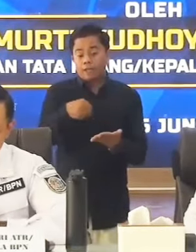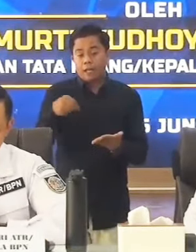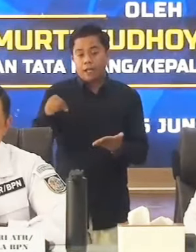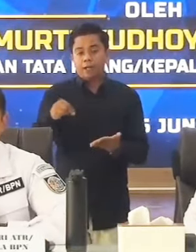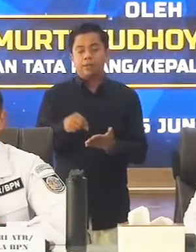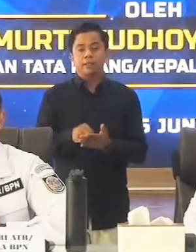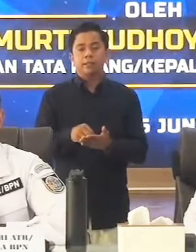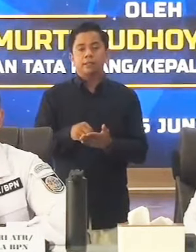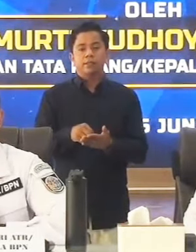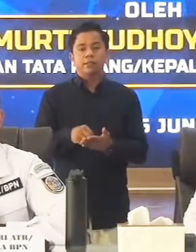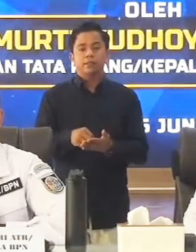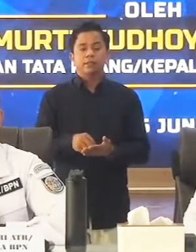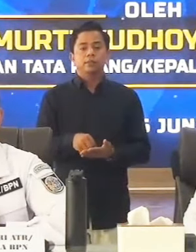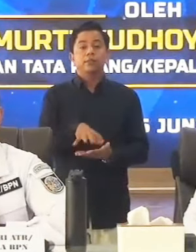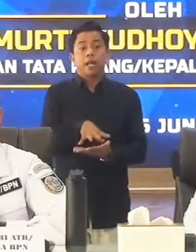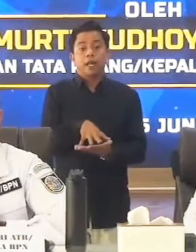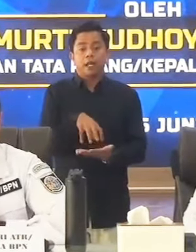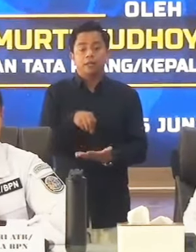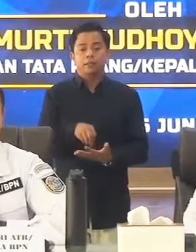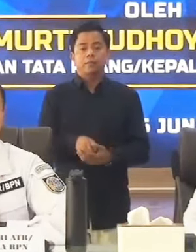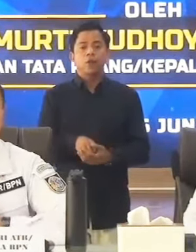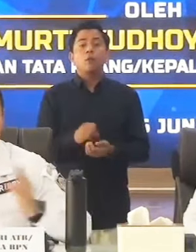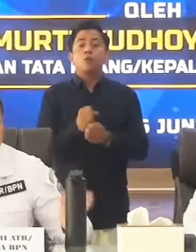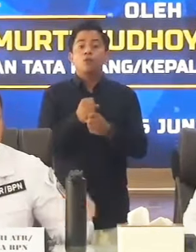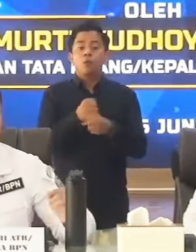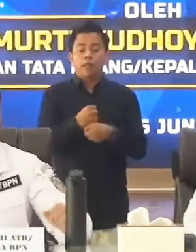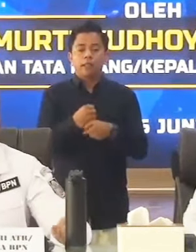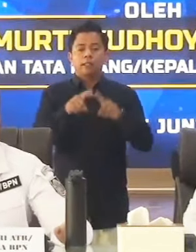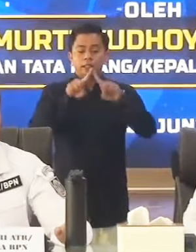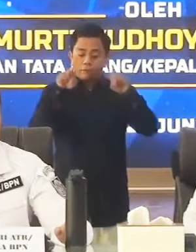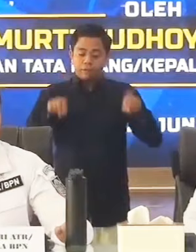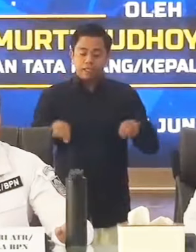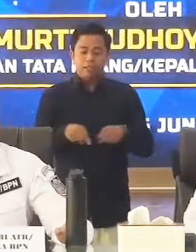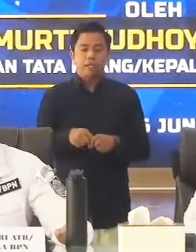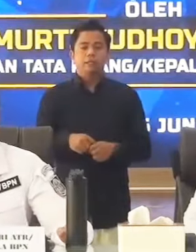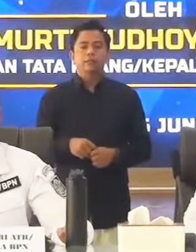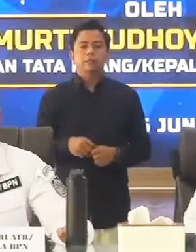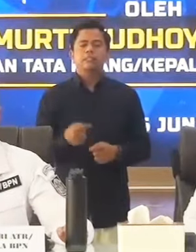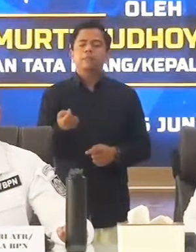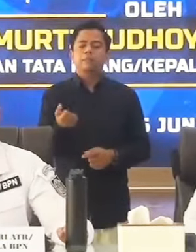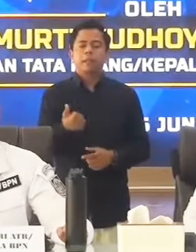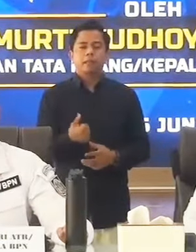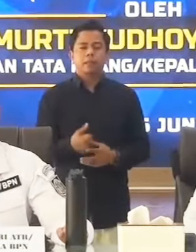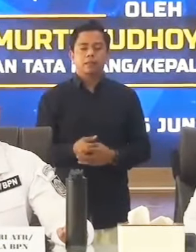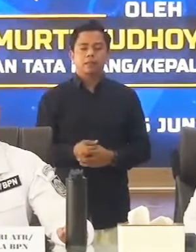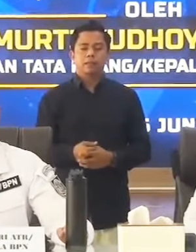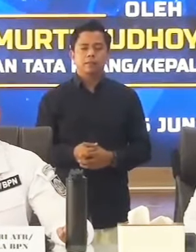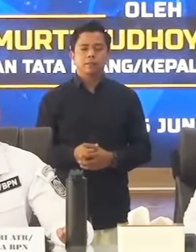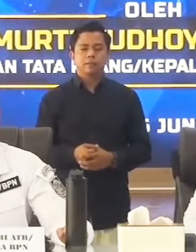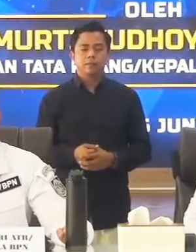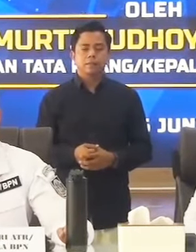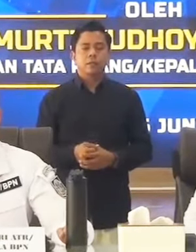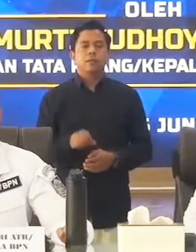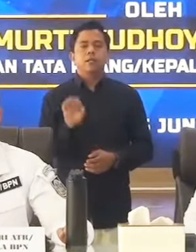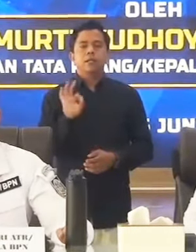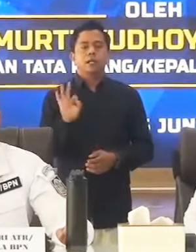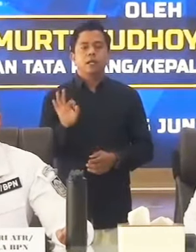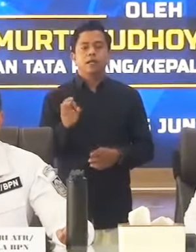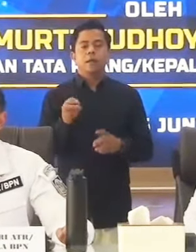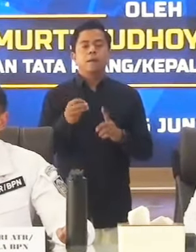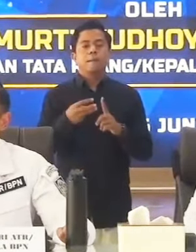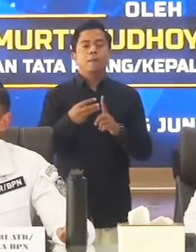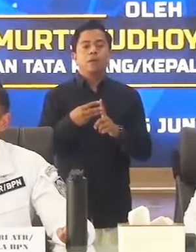sekalian. Buat sertifikatnya mudah sekarang, cepat. Dengan program PPSL jadi